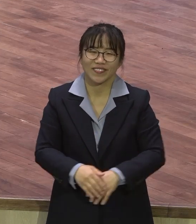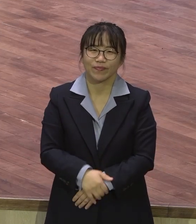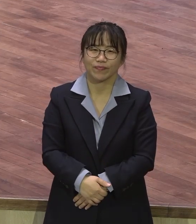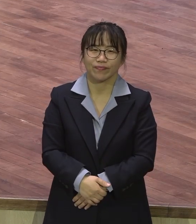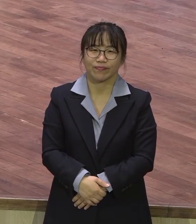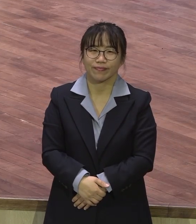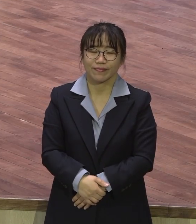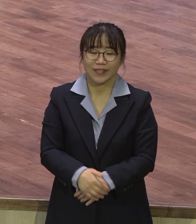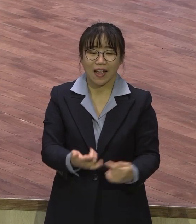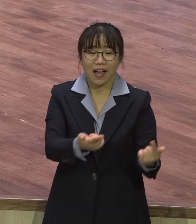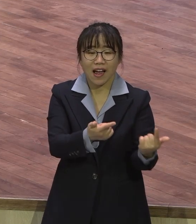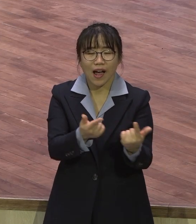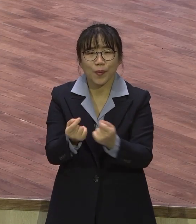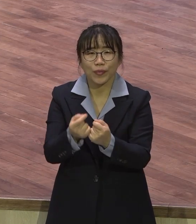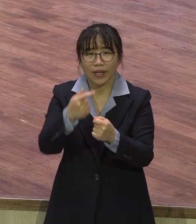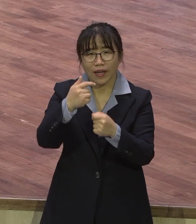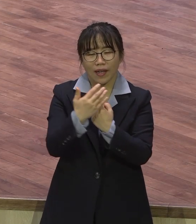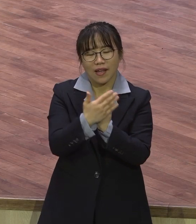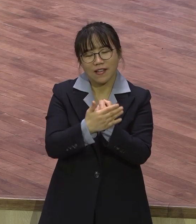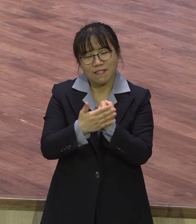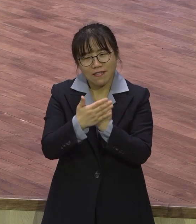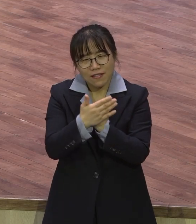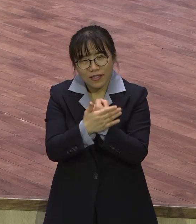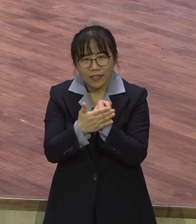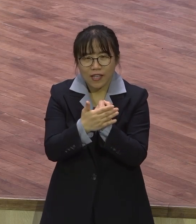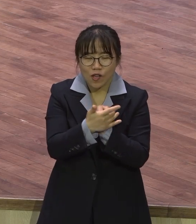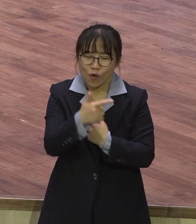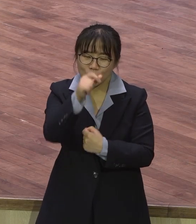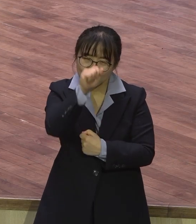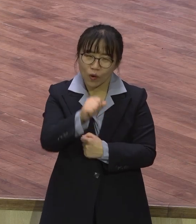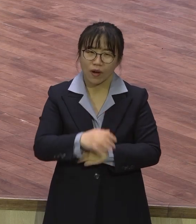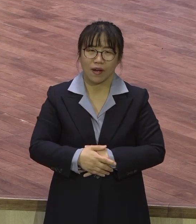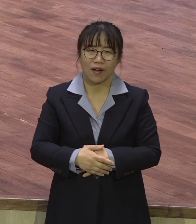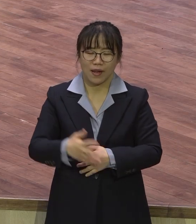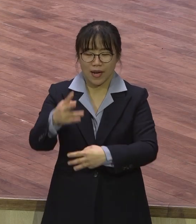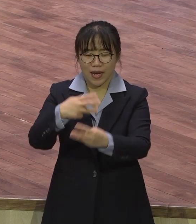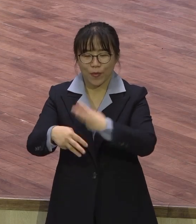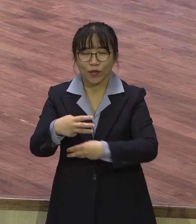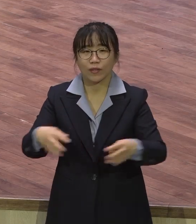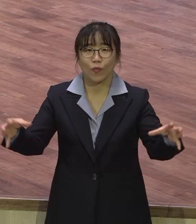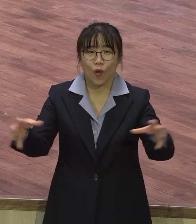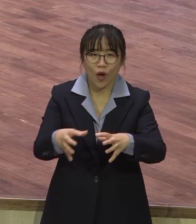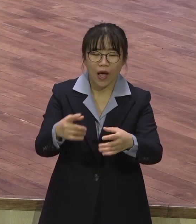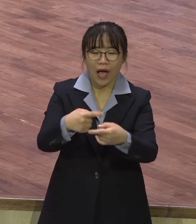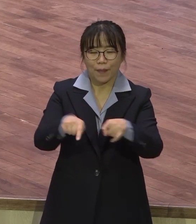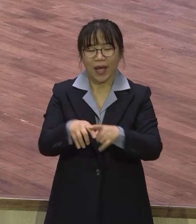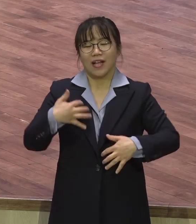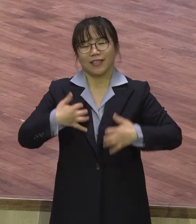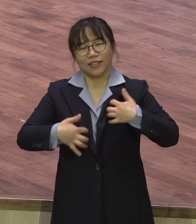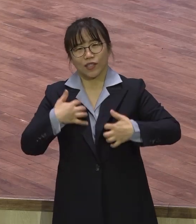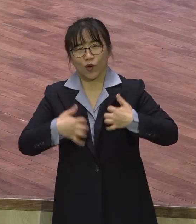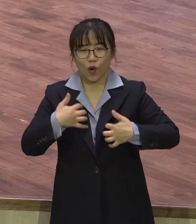은혜가 돼 얼마나 행복하겠어요 우리 주일 학생들 특별히 랩랜드들 함께 모여서 우리 청년들 우리 대학생들 얼마나